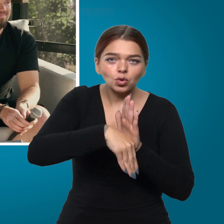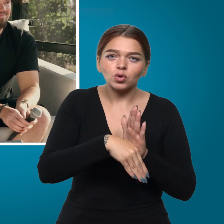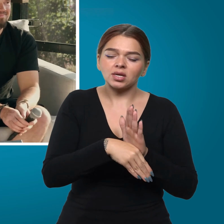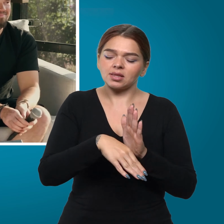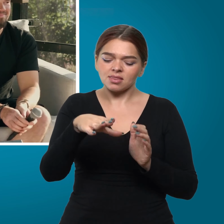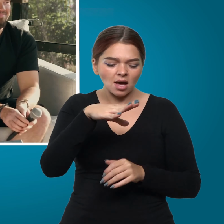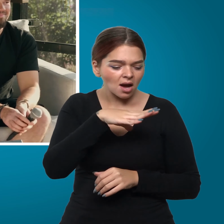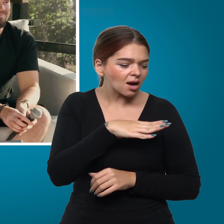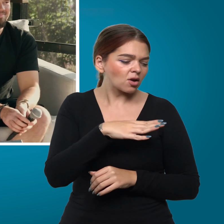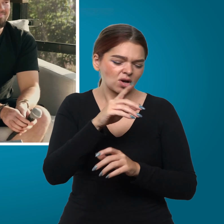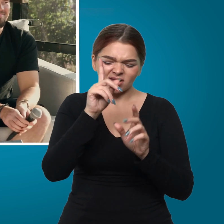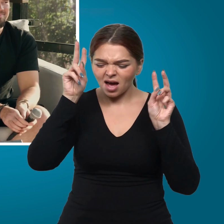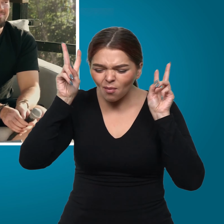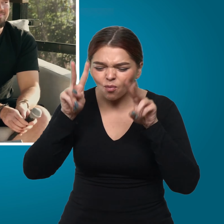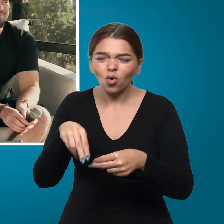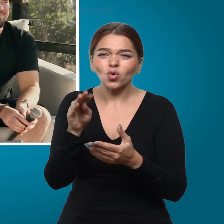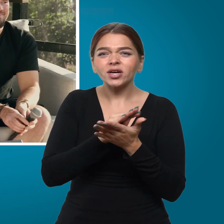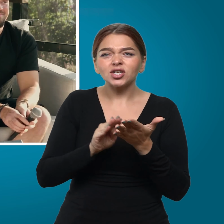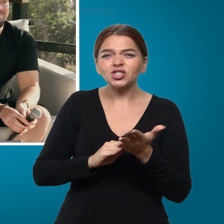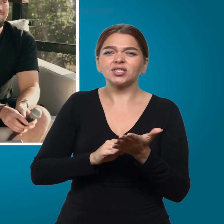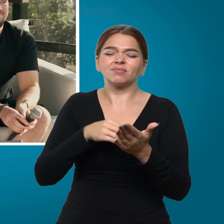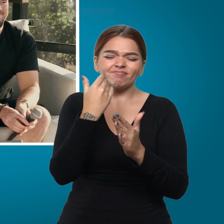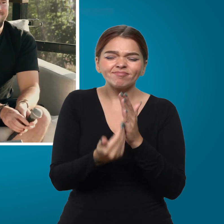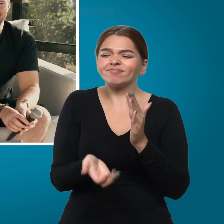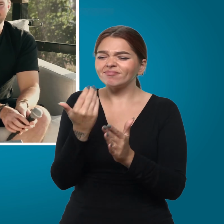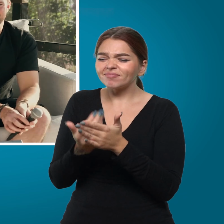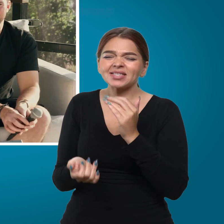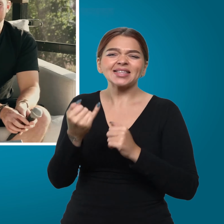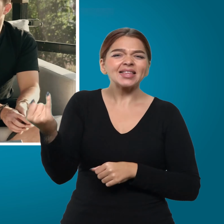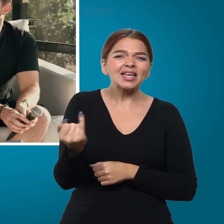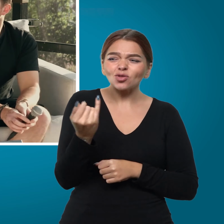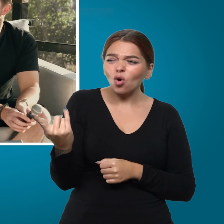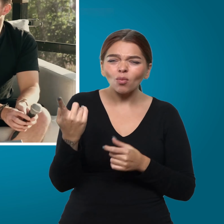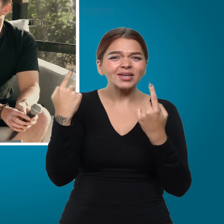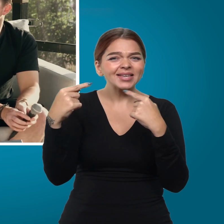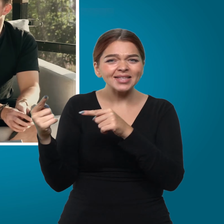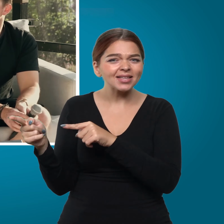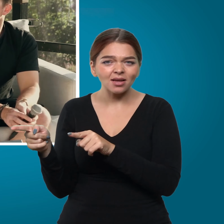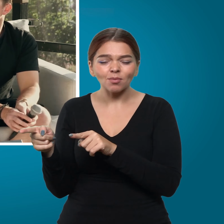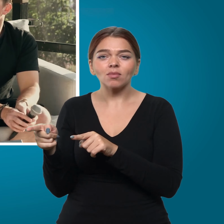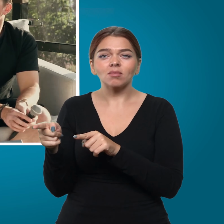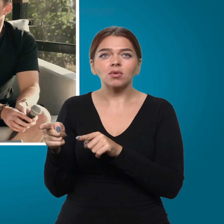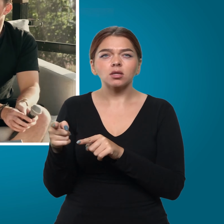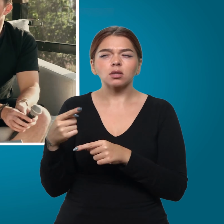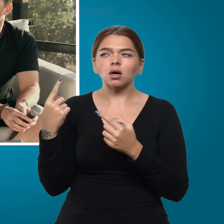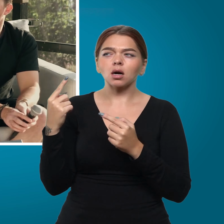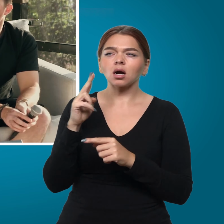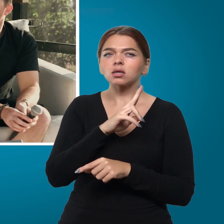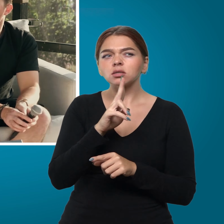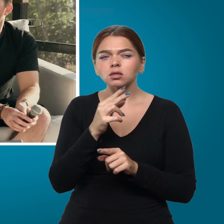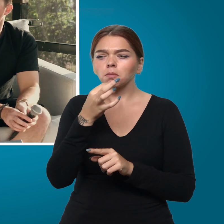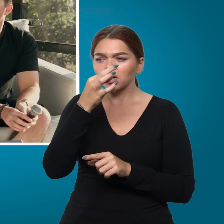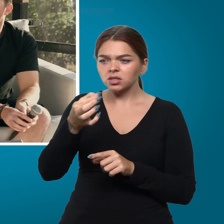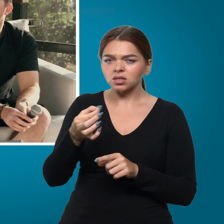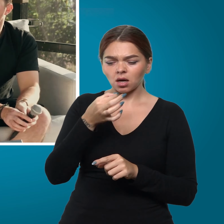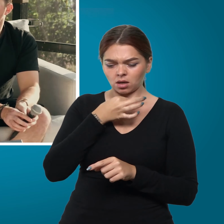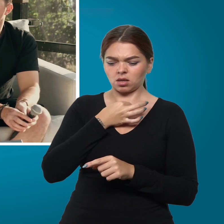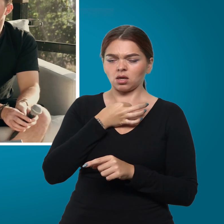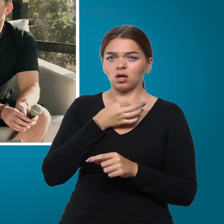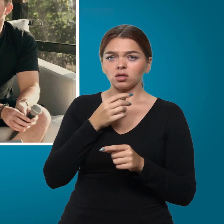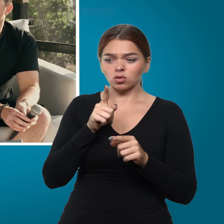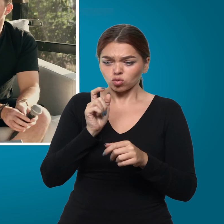kaip būna jau viskas, tas toksai, ta tokia riba, kur atrodo sitės bedugne ir pradedi sakyti, nei aš čia moku rašyti,